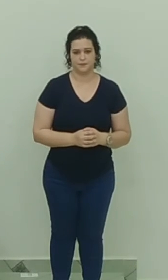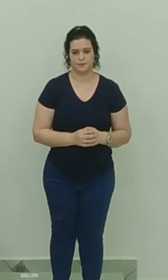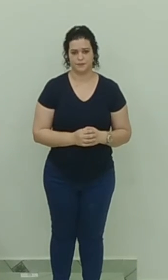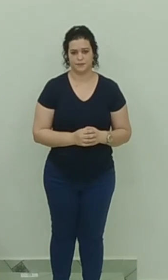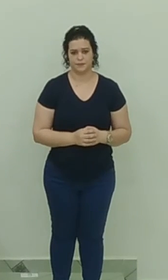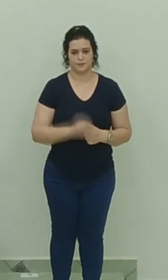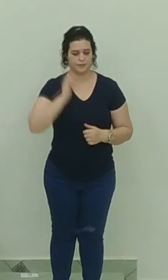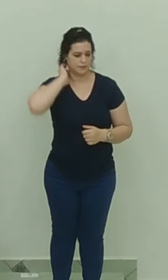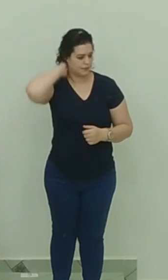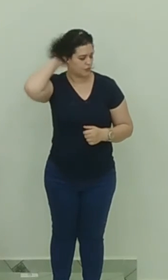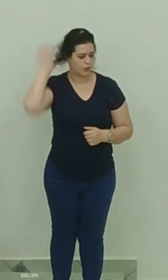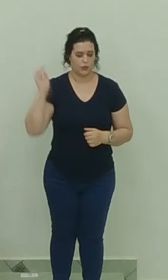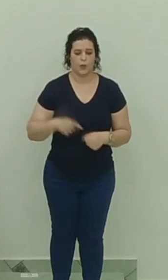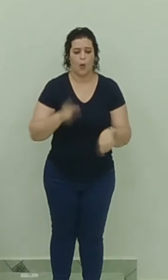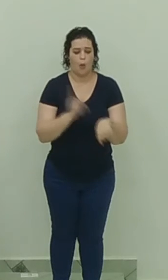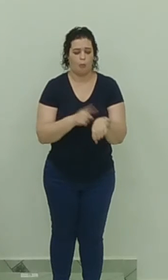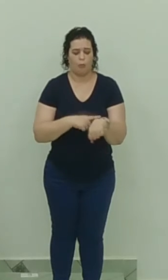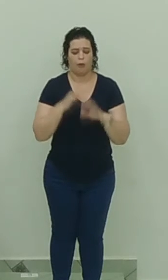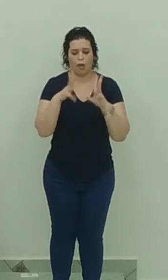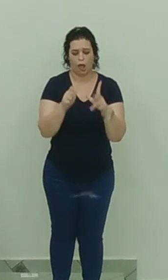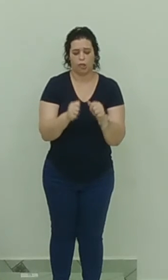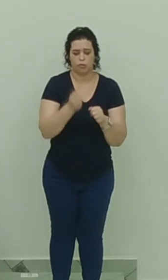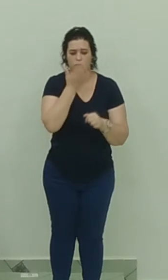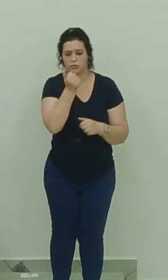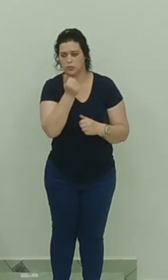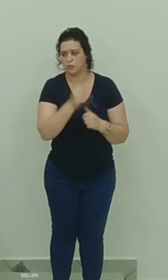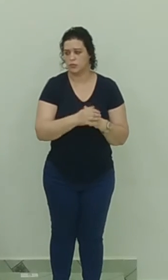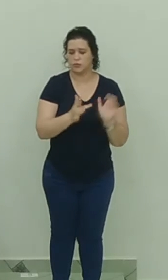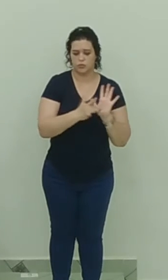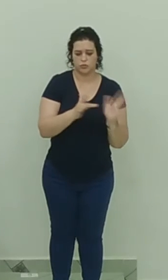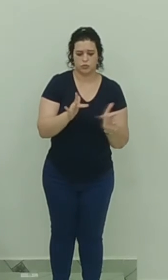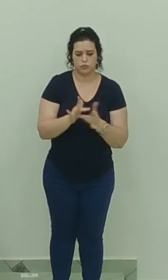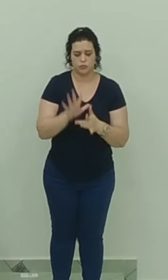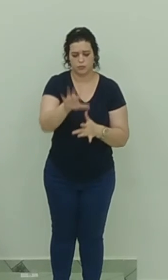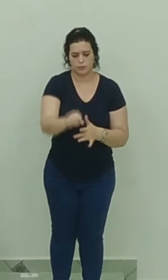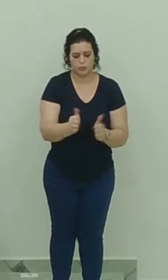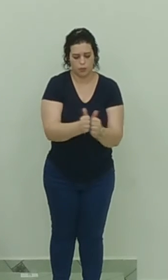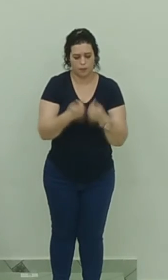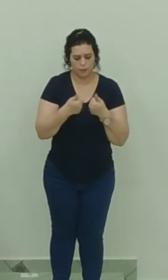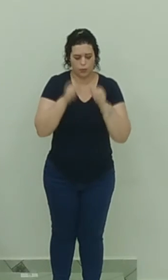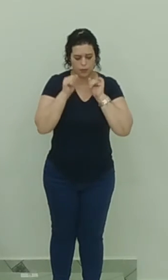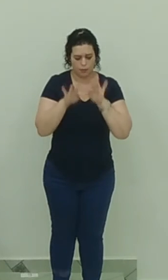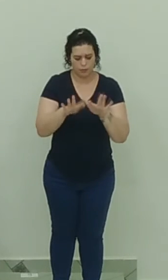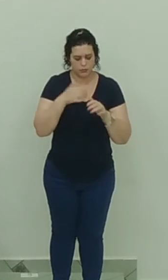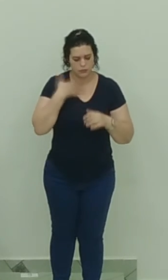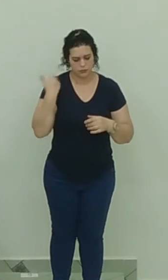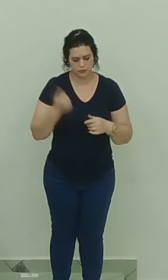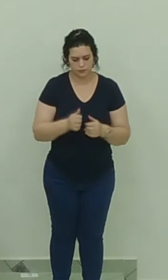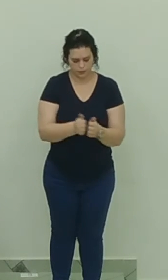Enquanto comiam, tomou Jesus um pão e, abençoando-o, o